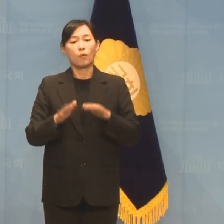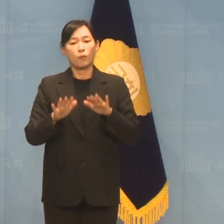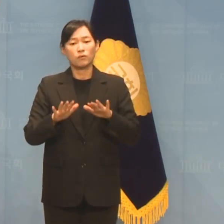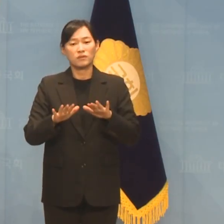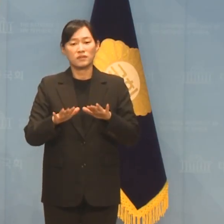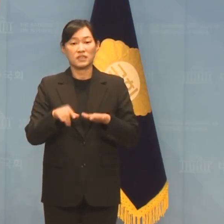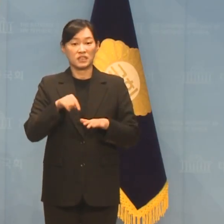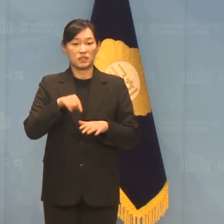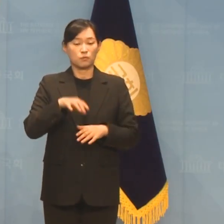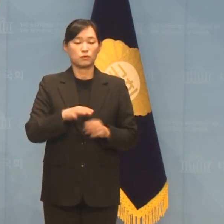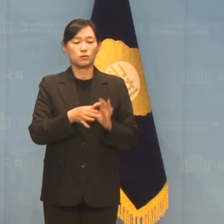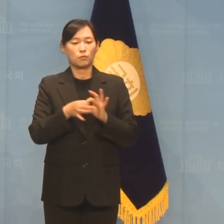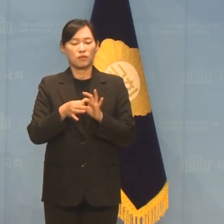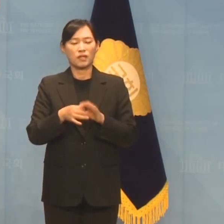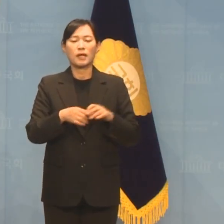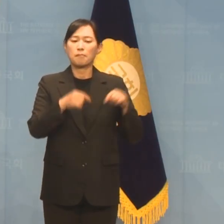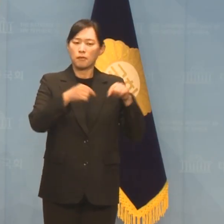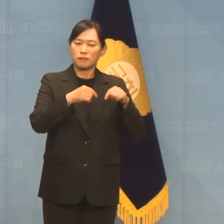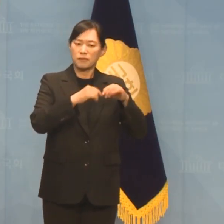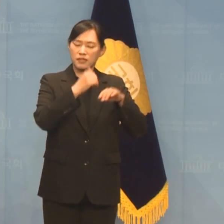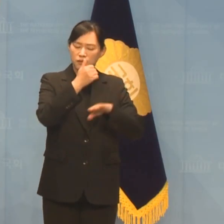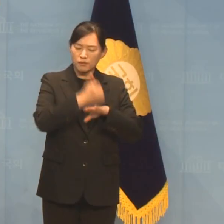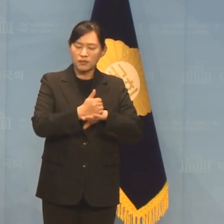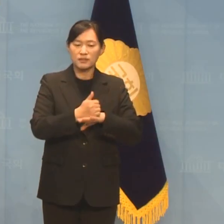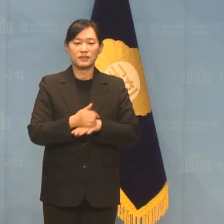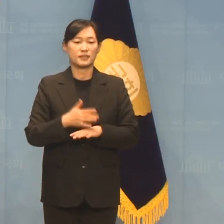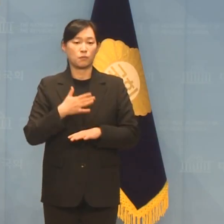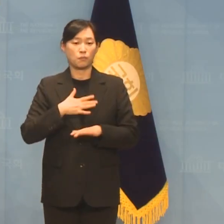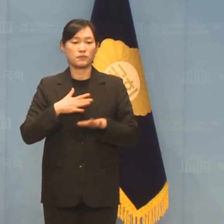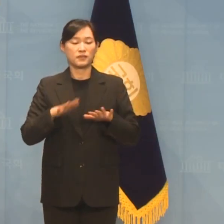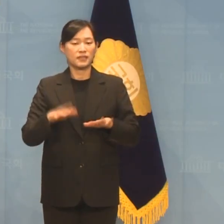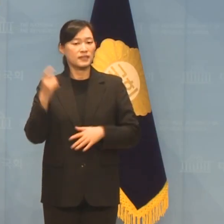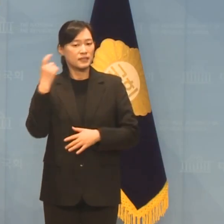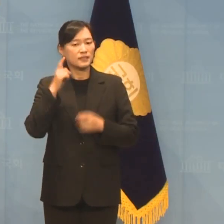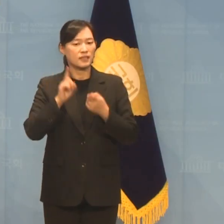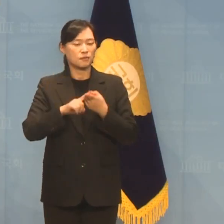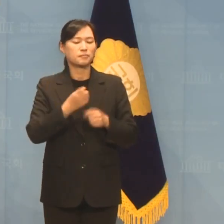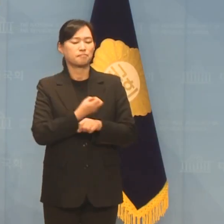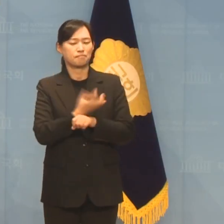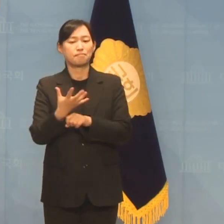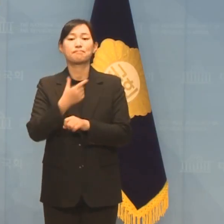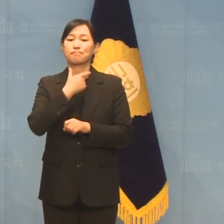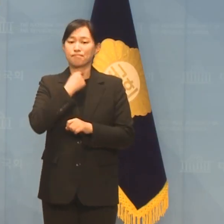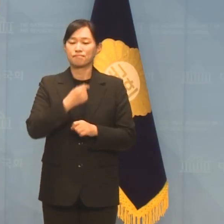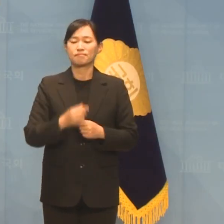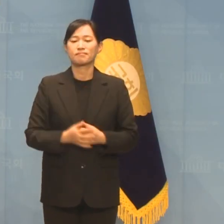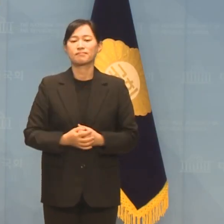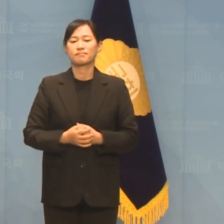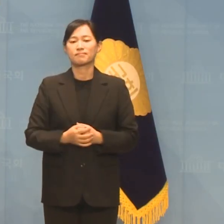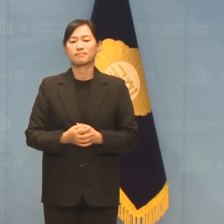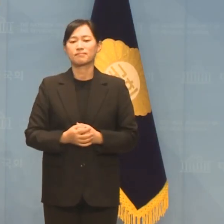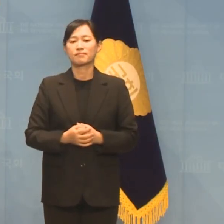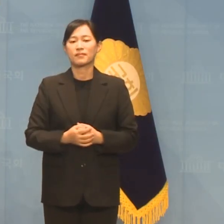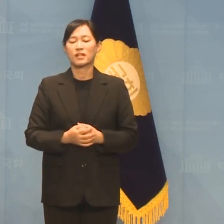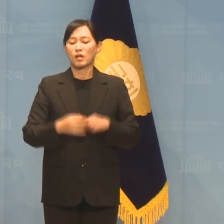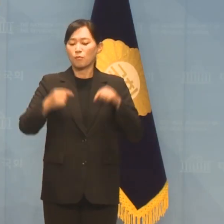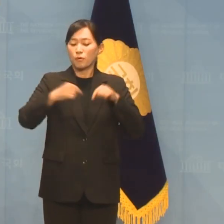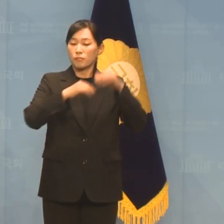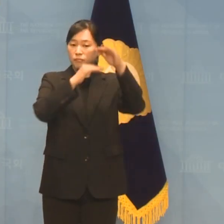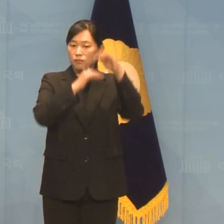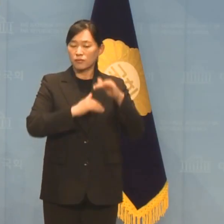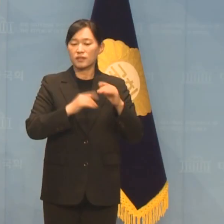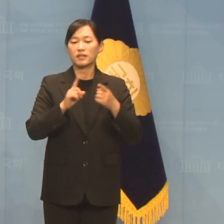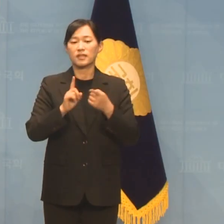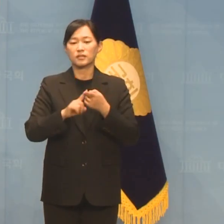자리를 통해 그들과 면담한 결과를 제가 들은 대로 전해드리고자 합니다. 면담 내용에